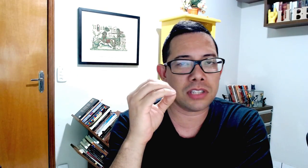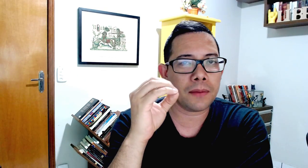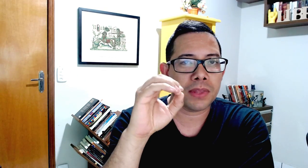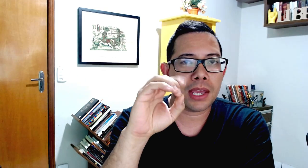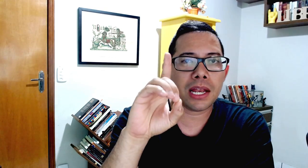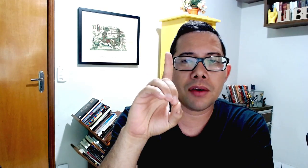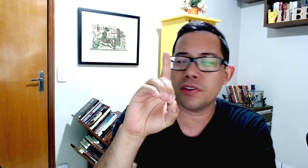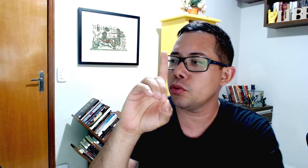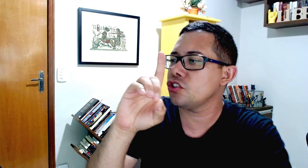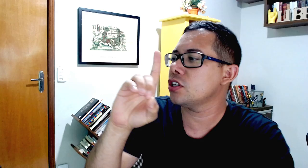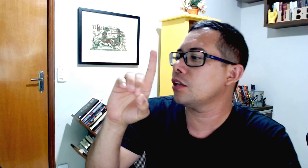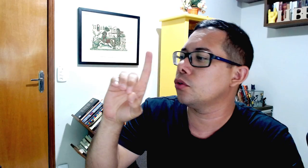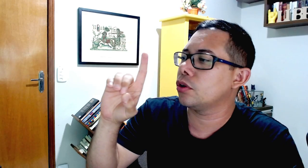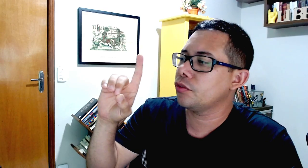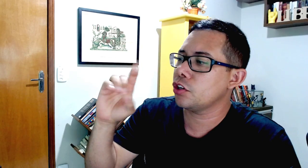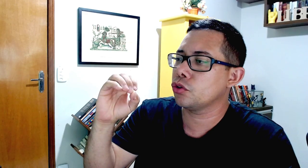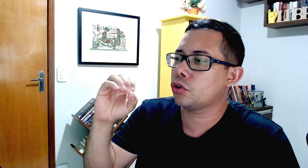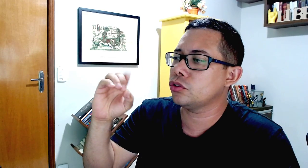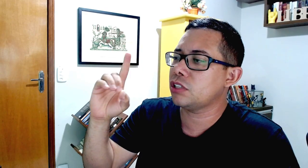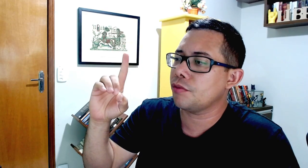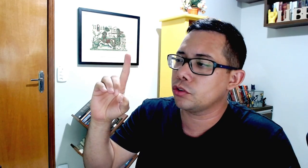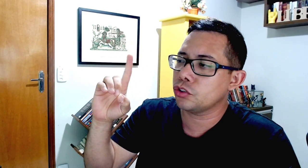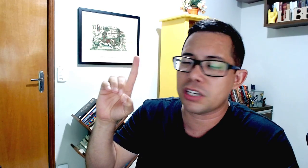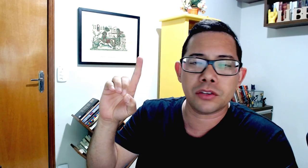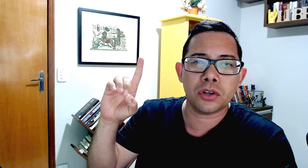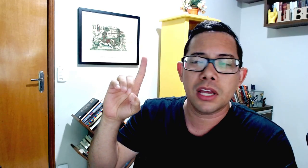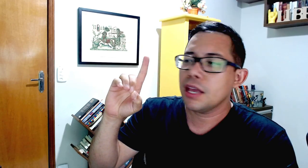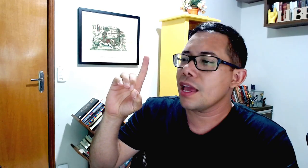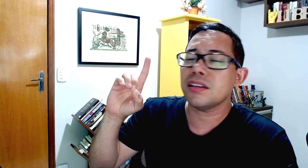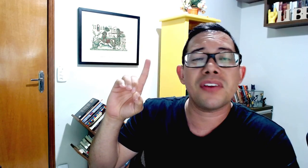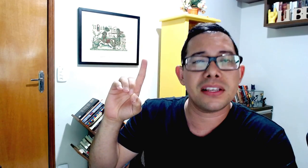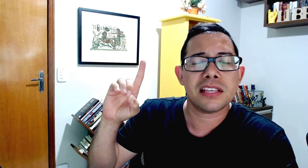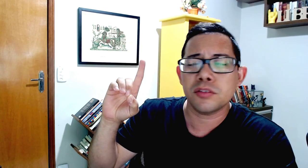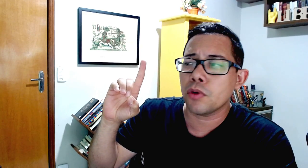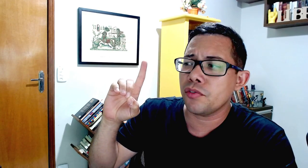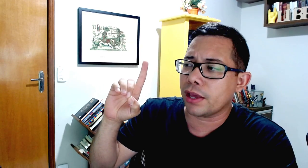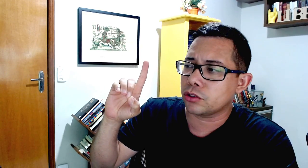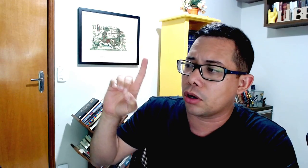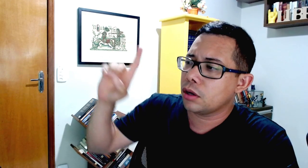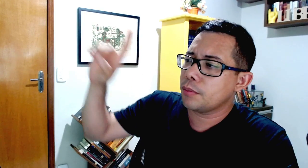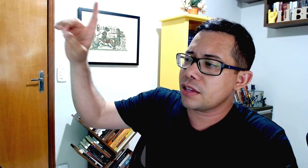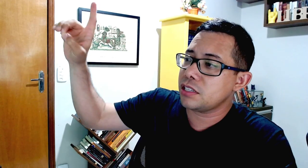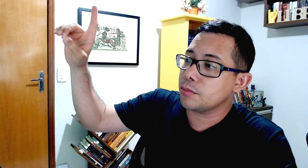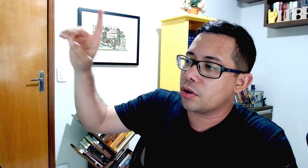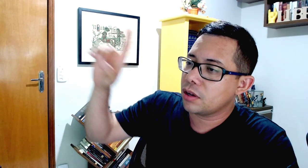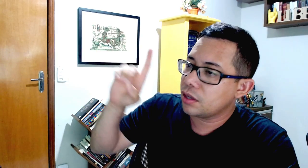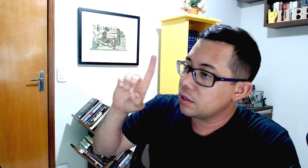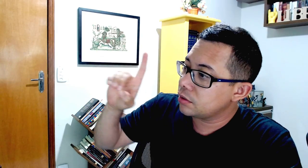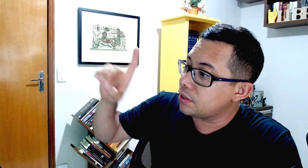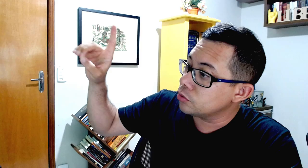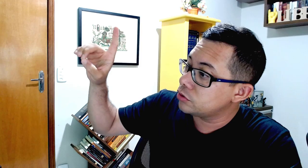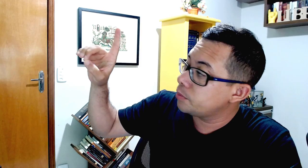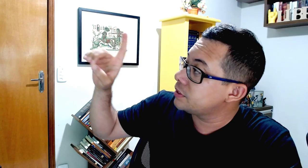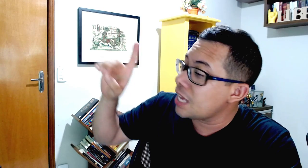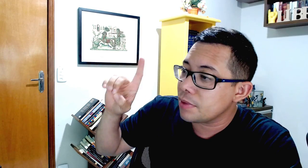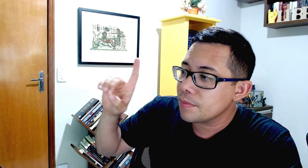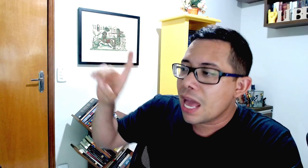os dias assim e levanta o indicador fechou todos os Ele montou indicador E aí você faz desse movimento para cima Deus percebe